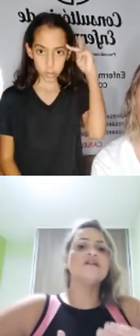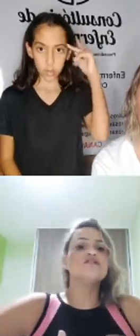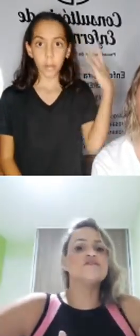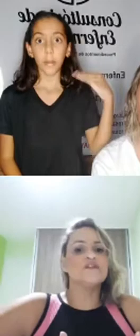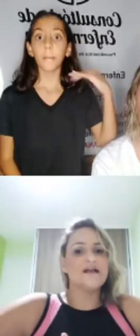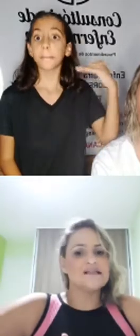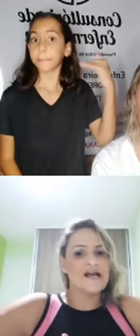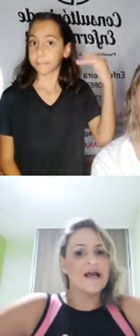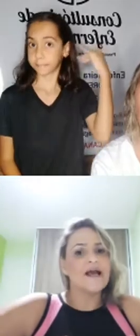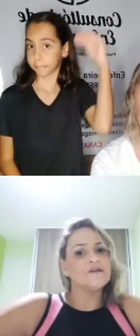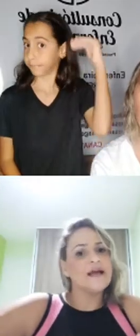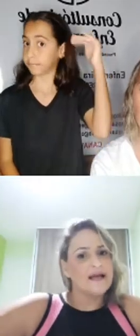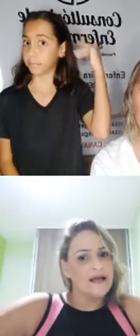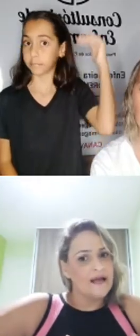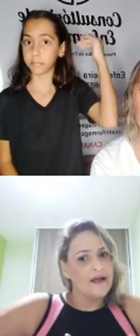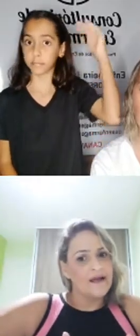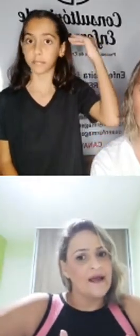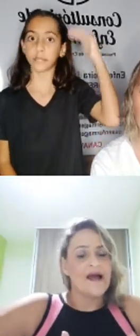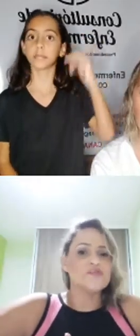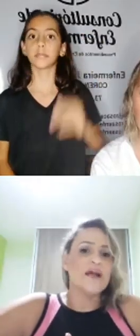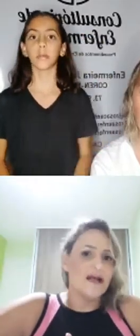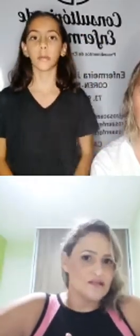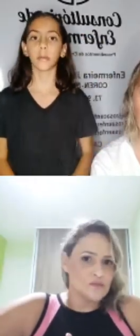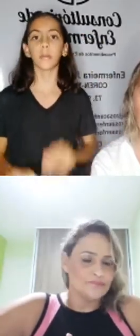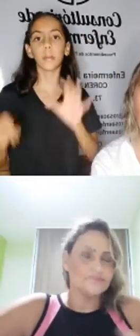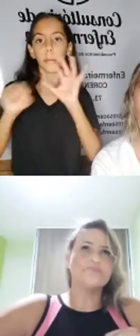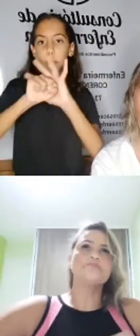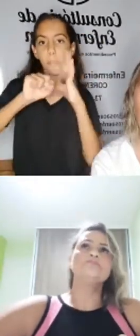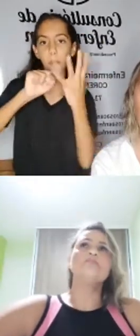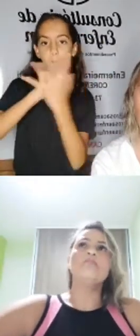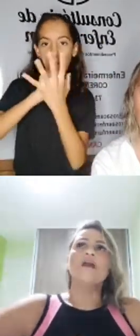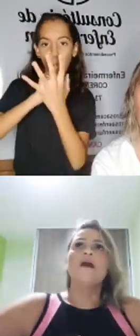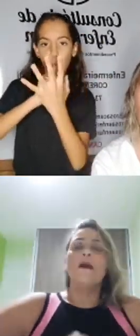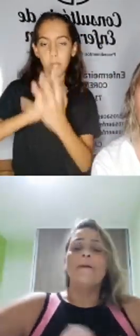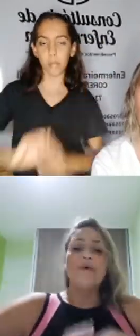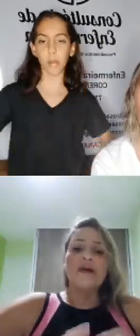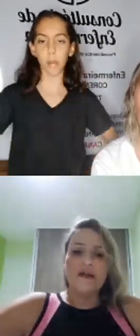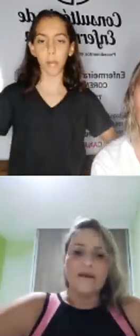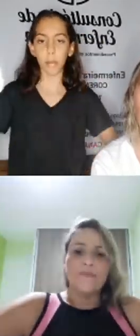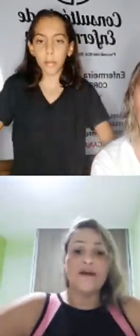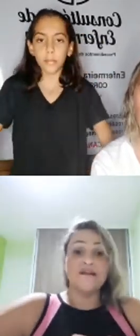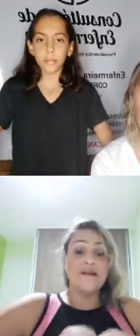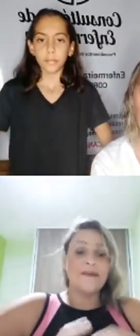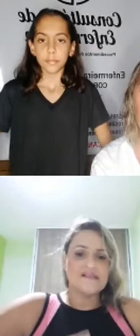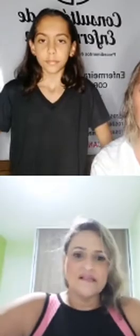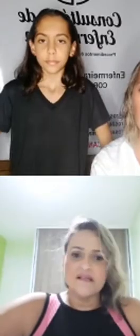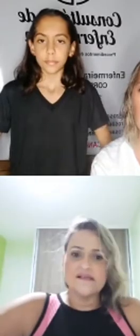tem que individualizar caso a caso. Por quê? Porque tem pacientes